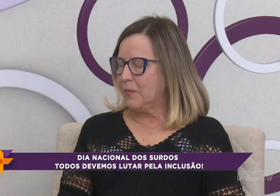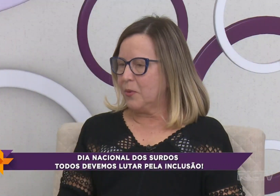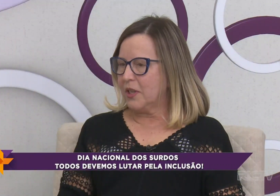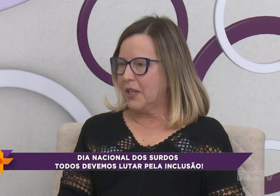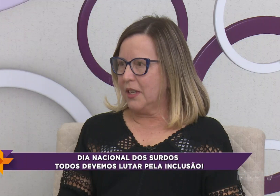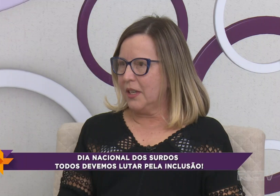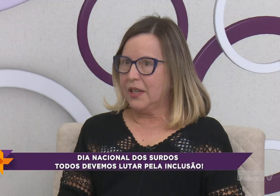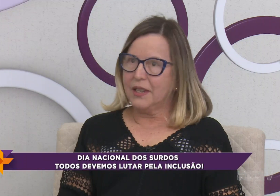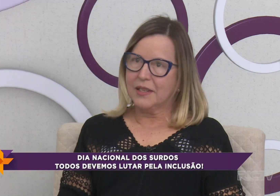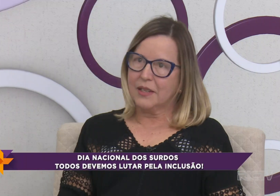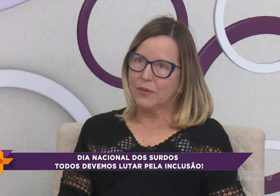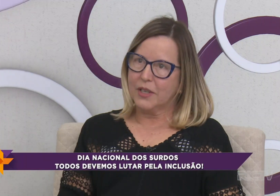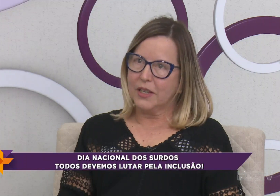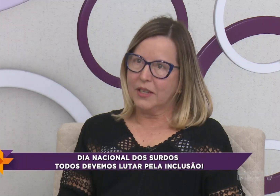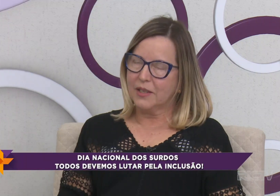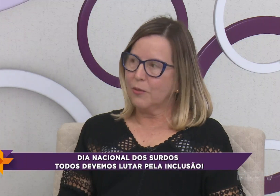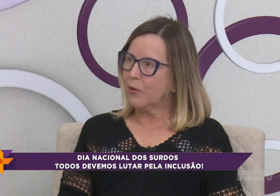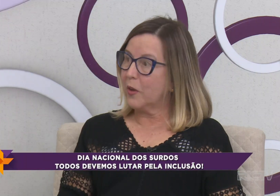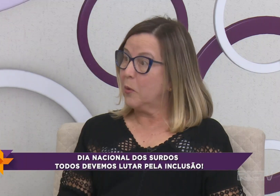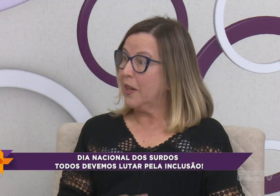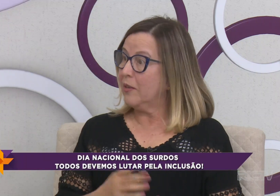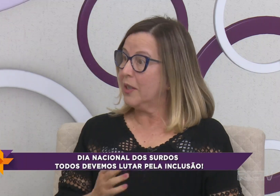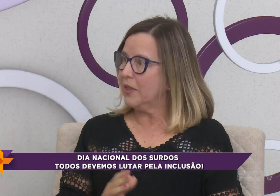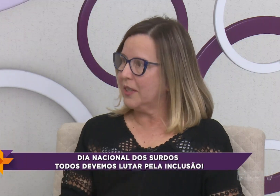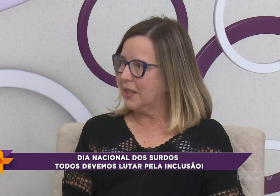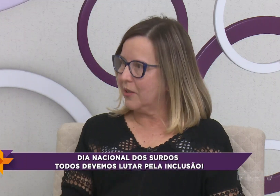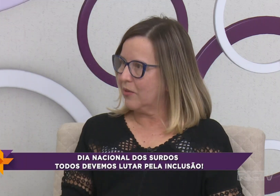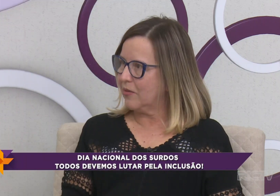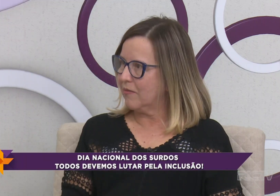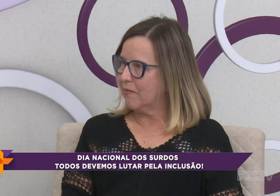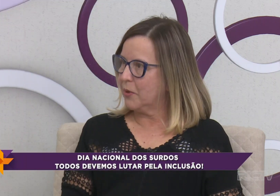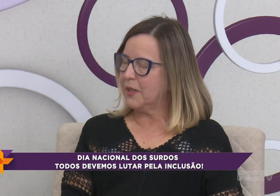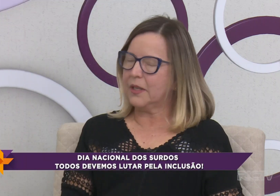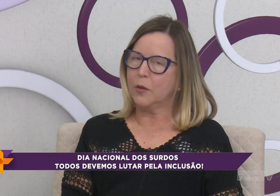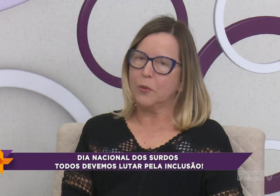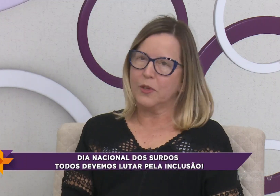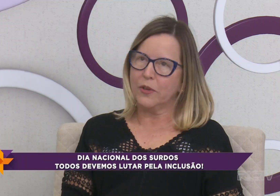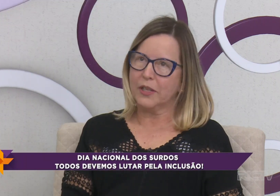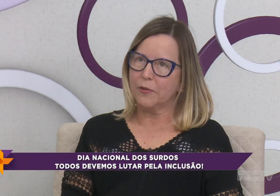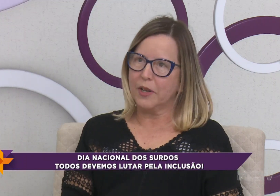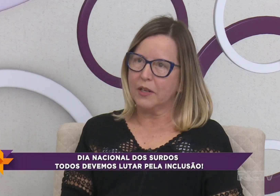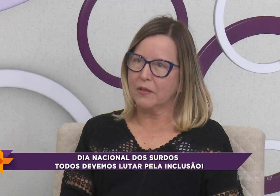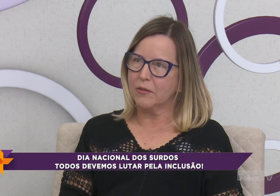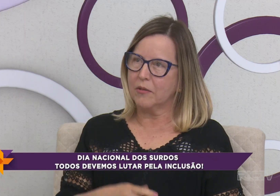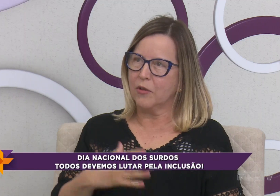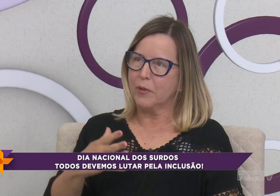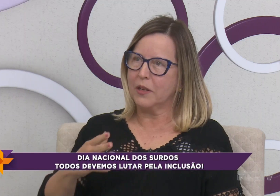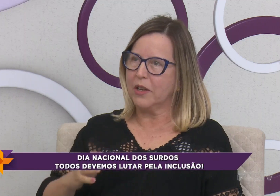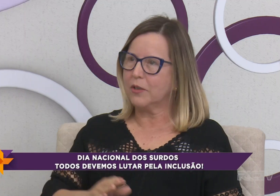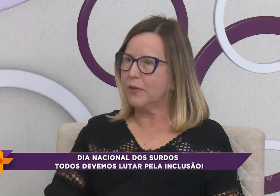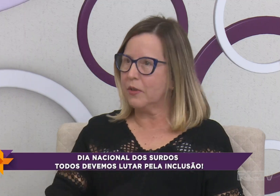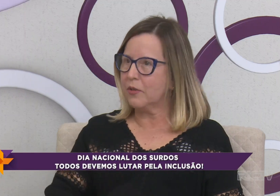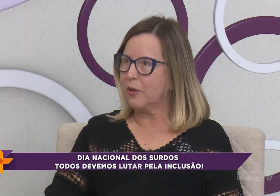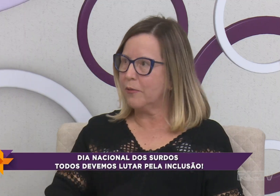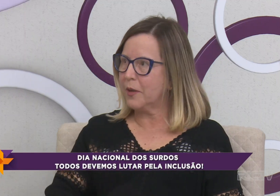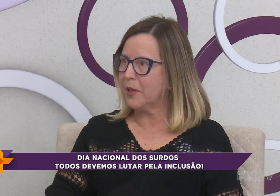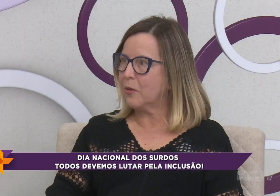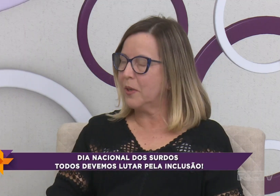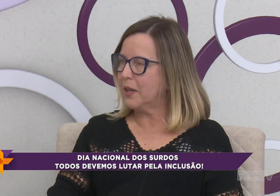Porque eles não têm, assim, um vocabulário tão extenso. Por exemplo, se alguém está falando alguma linguagem filosófica, é mais complicado